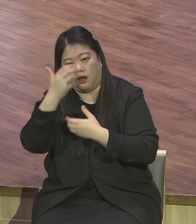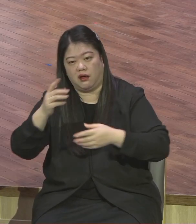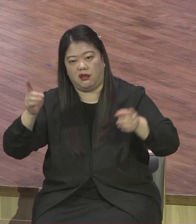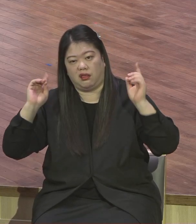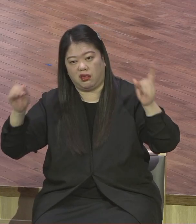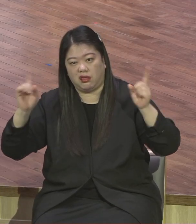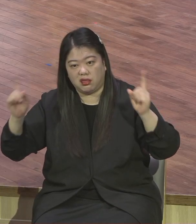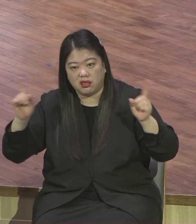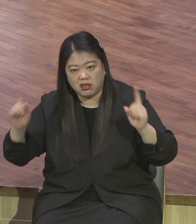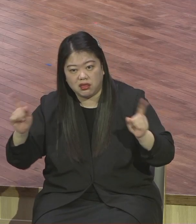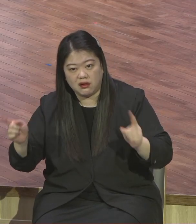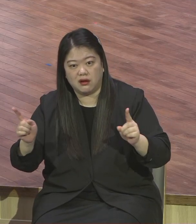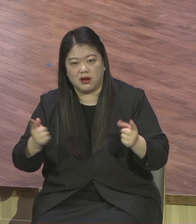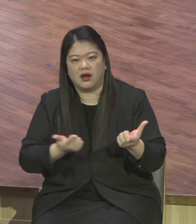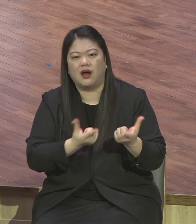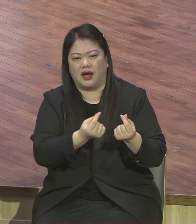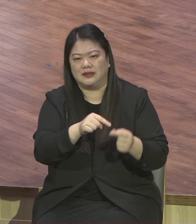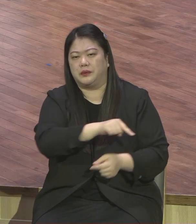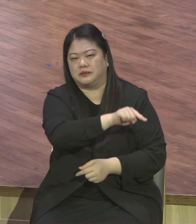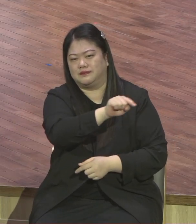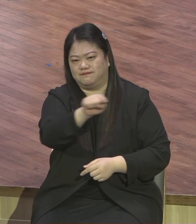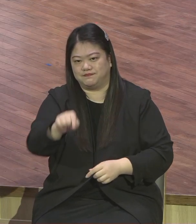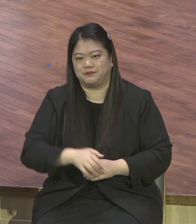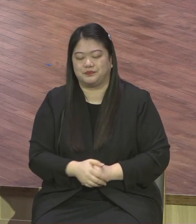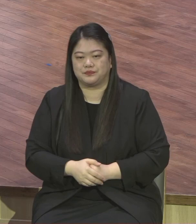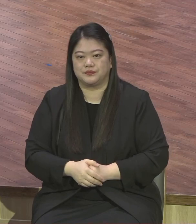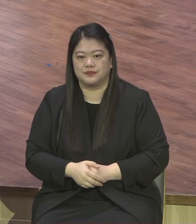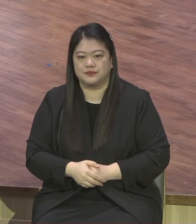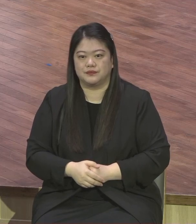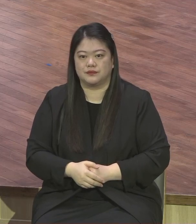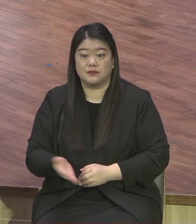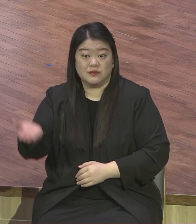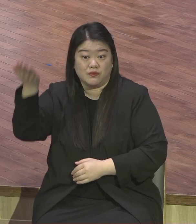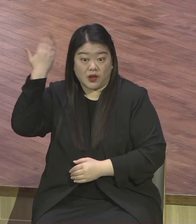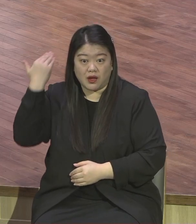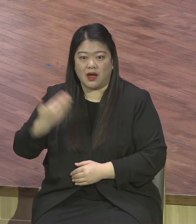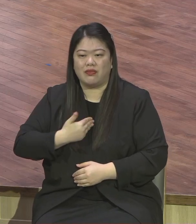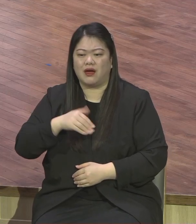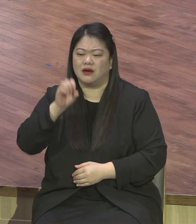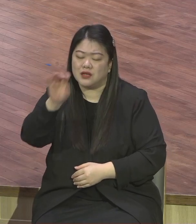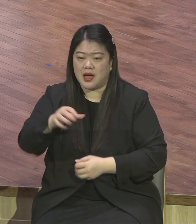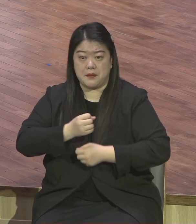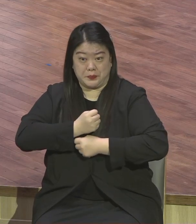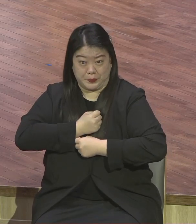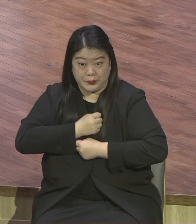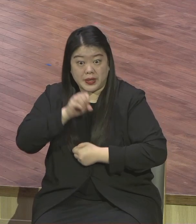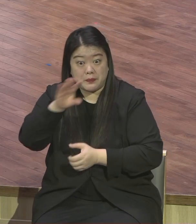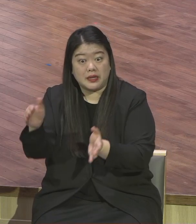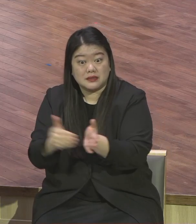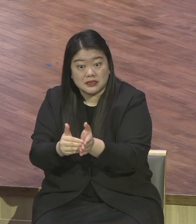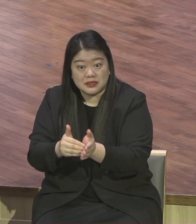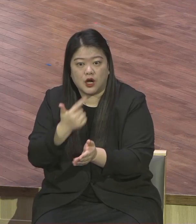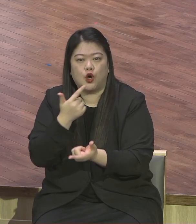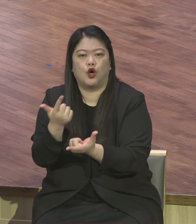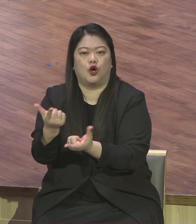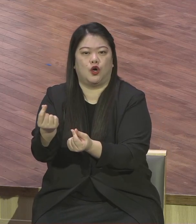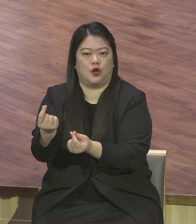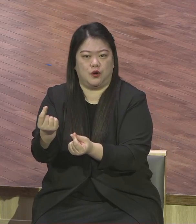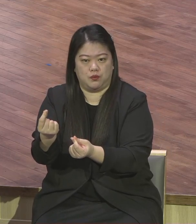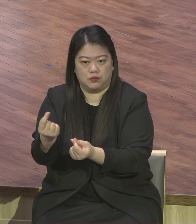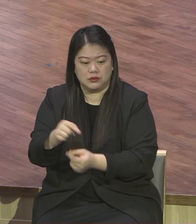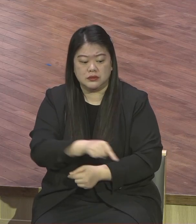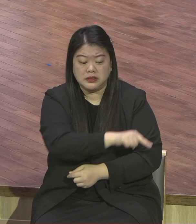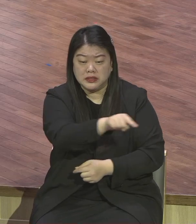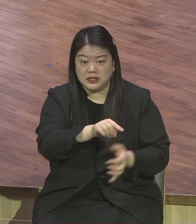방탕함과 또 그와 같은 것들이라. 전에 너희에게 경계한 것 같이 경계하노니 이런 일을